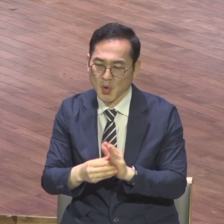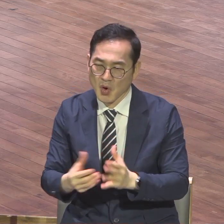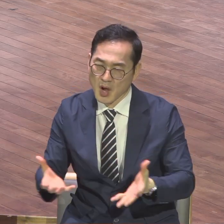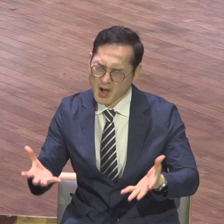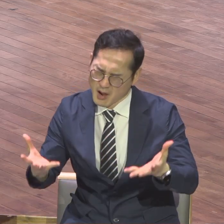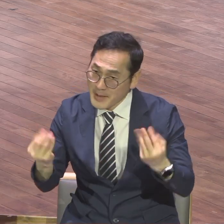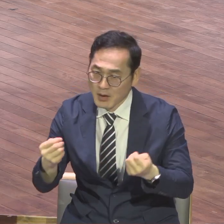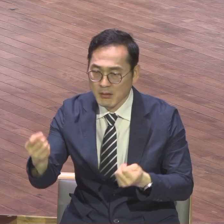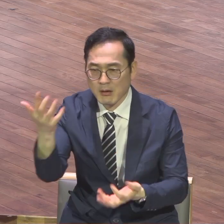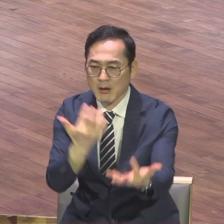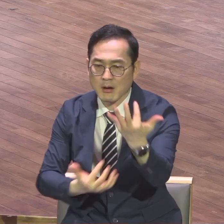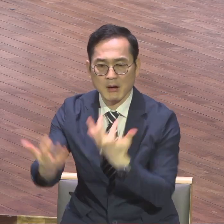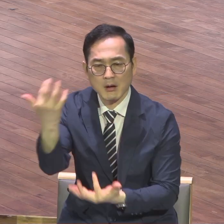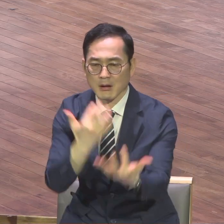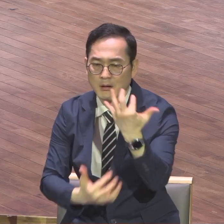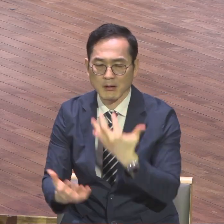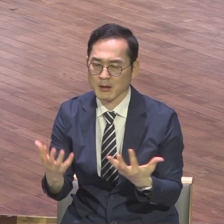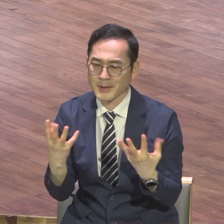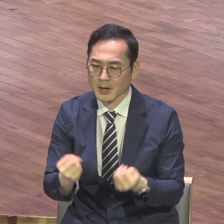정도로